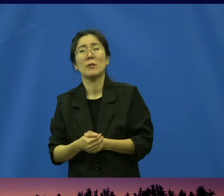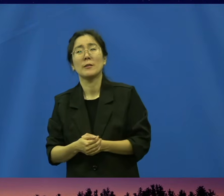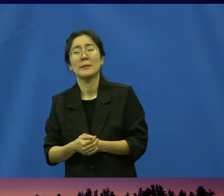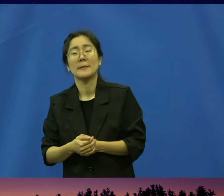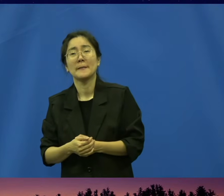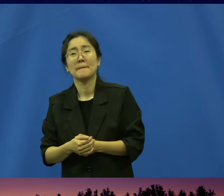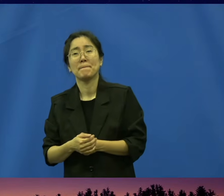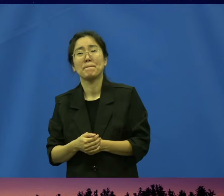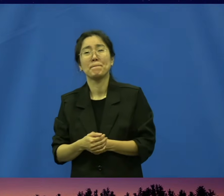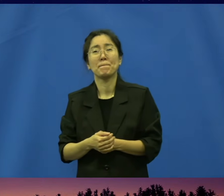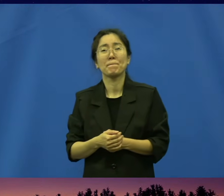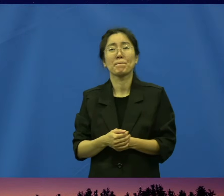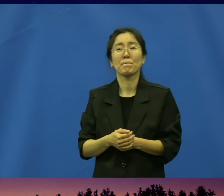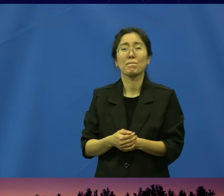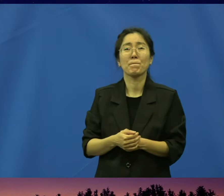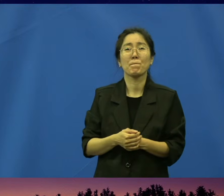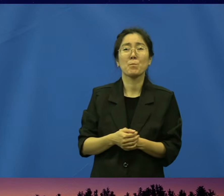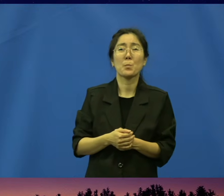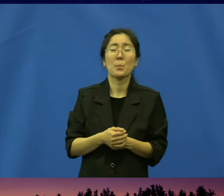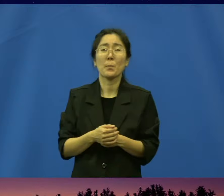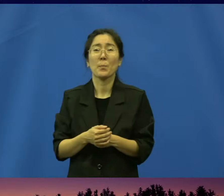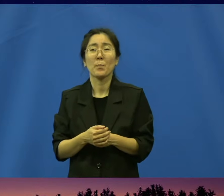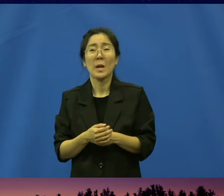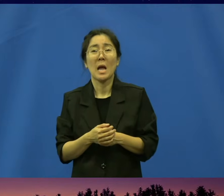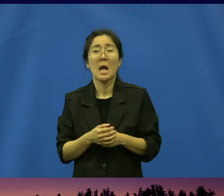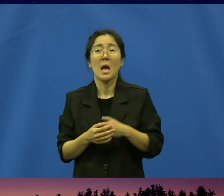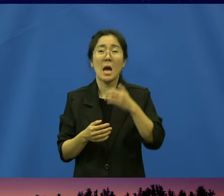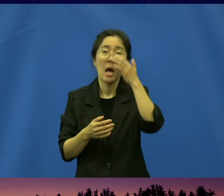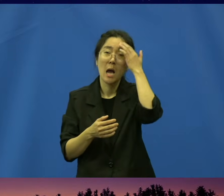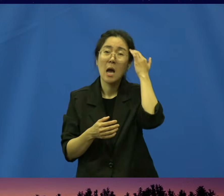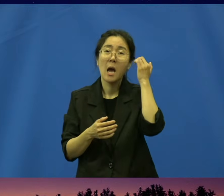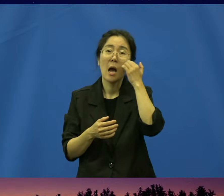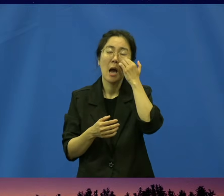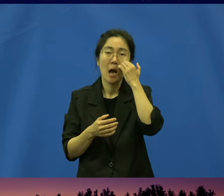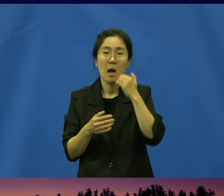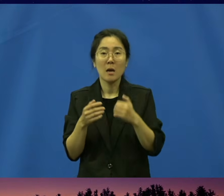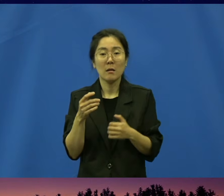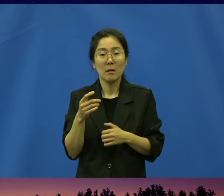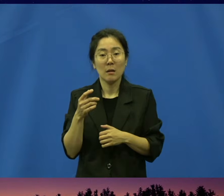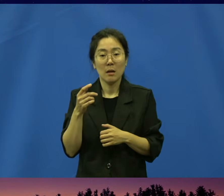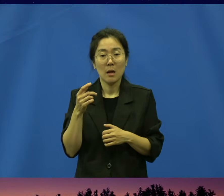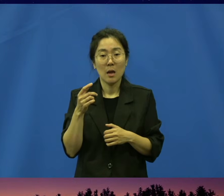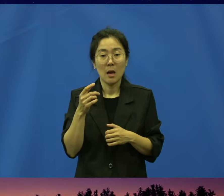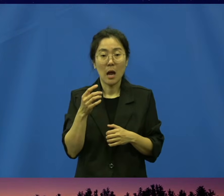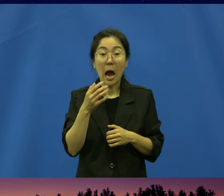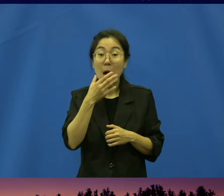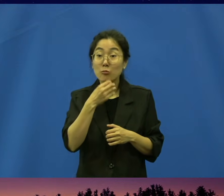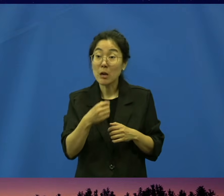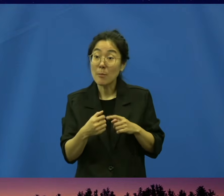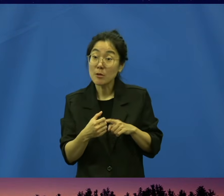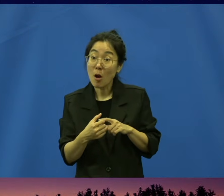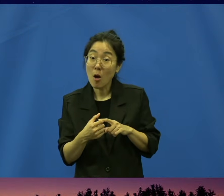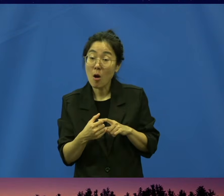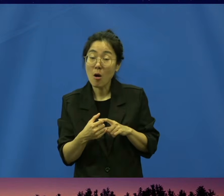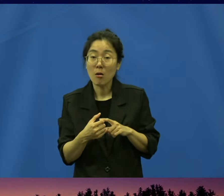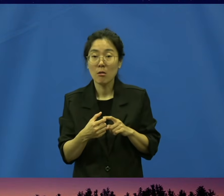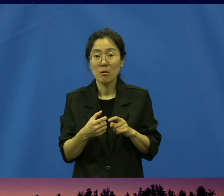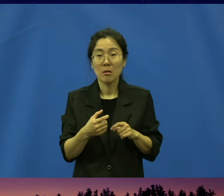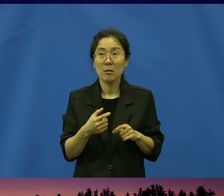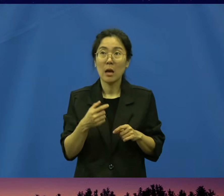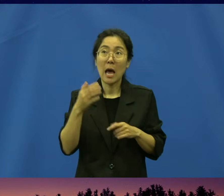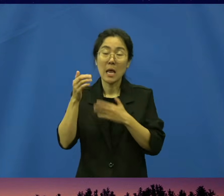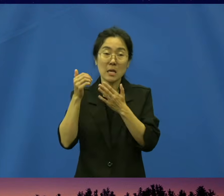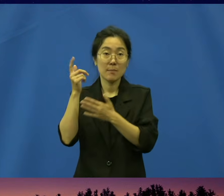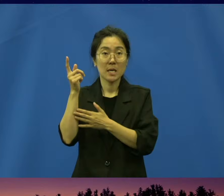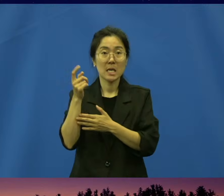어미의 심정을 알기 때문에. 하나님은 이삭을 아브라함에게 주셨습니다. 아비의 심정을 알기 때문에.